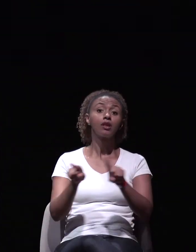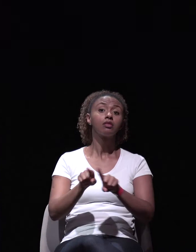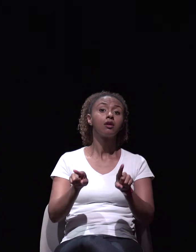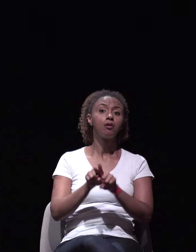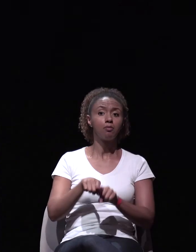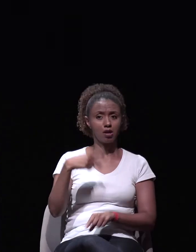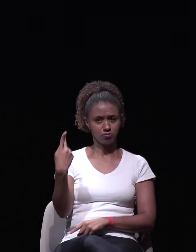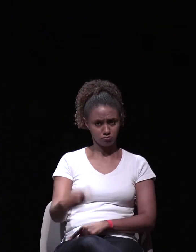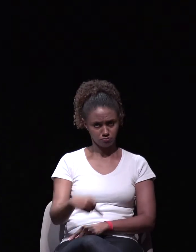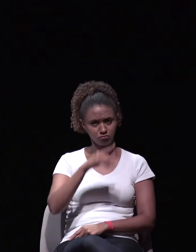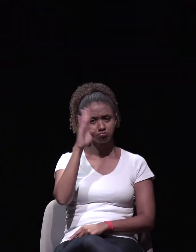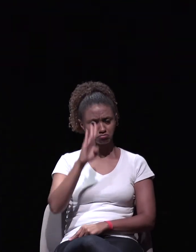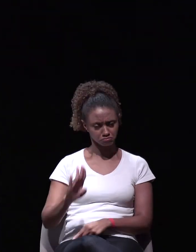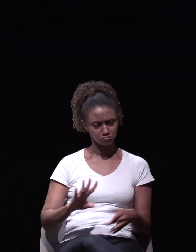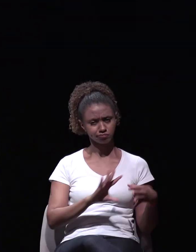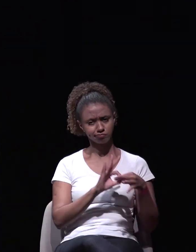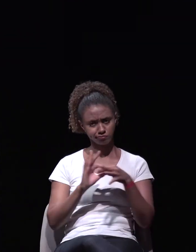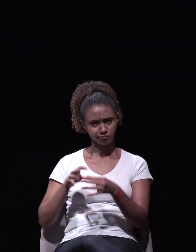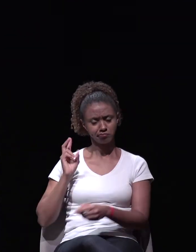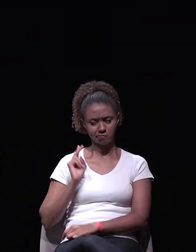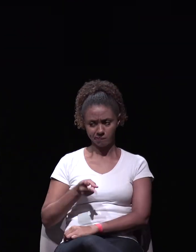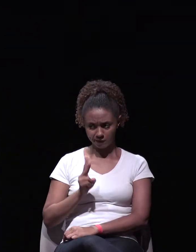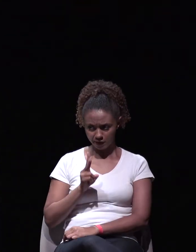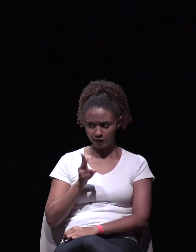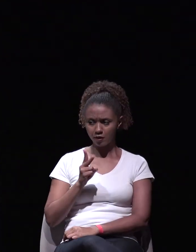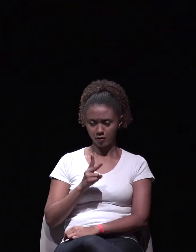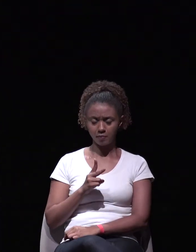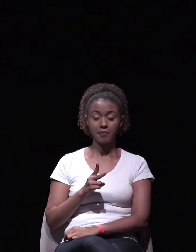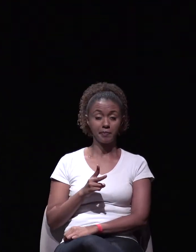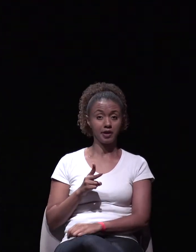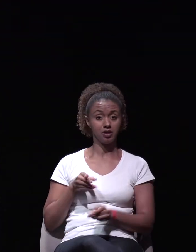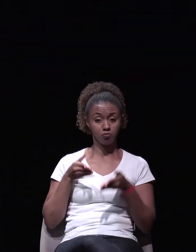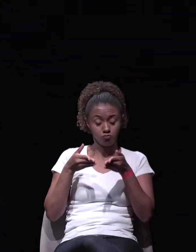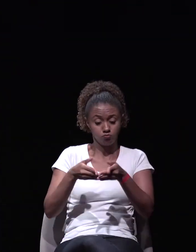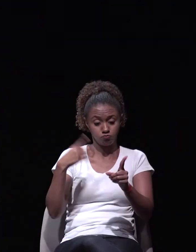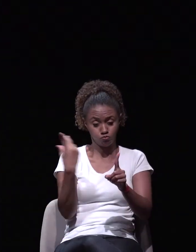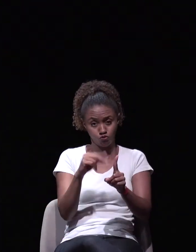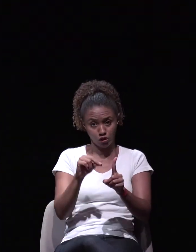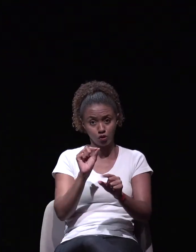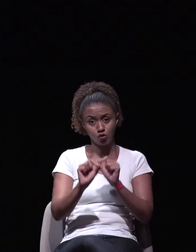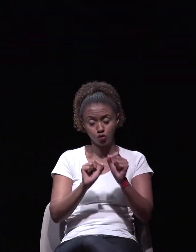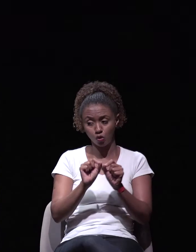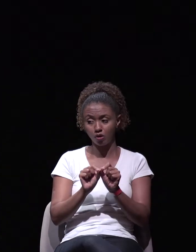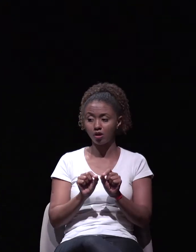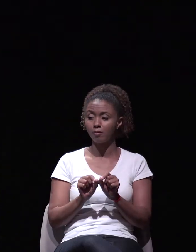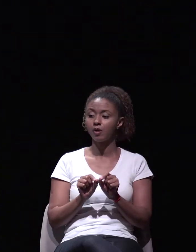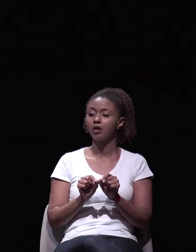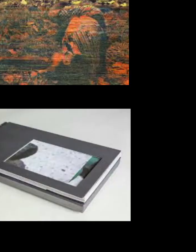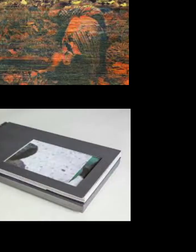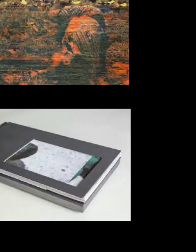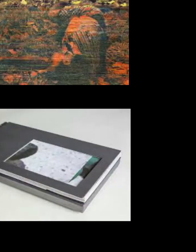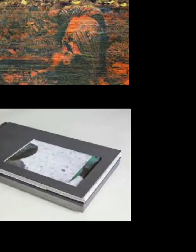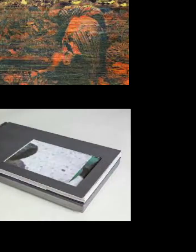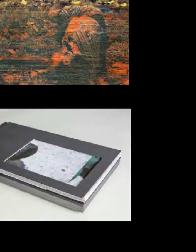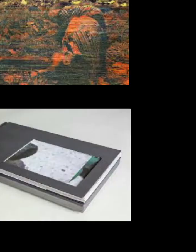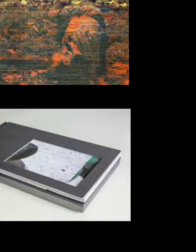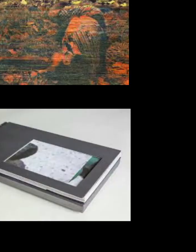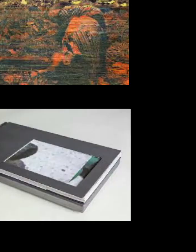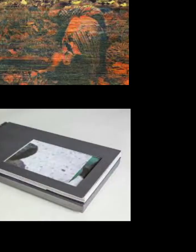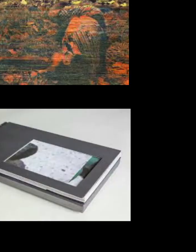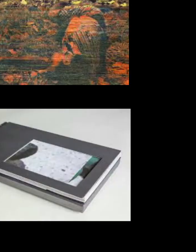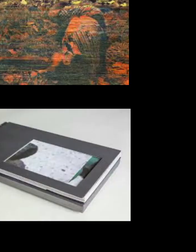contexto brasileiro, estreitando a temática para a questão dos linchamentos, um trabalho do coletivo Garapa, que foi